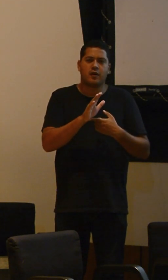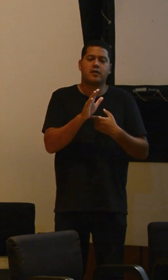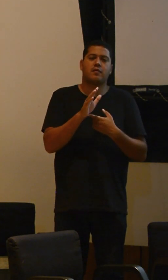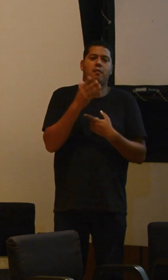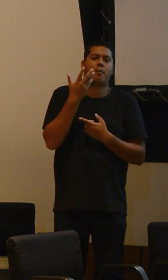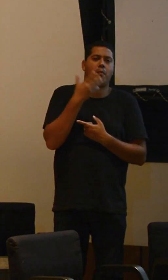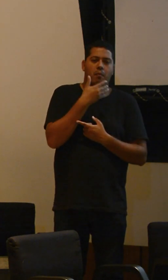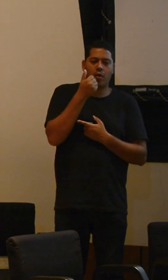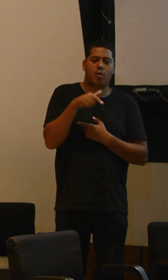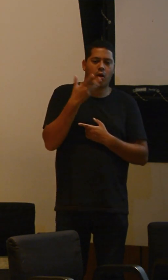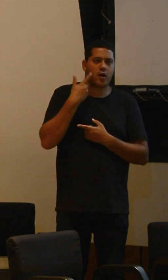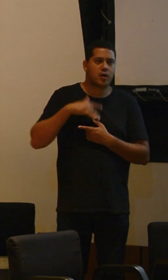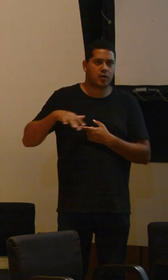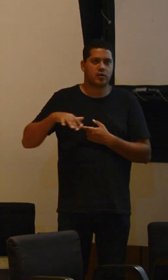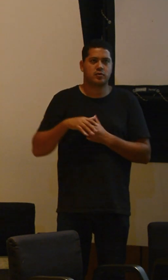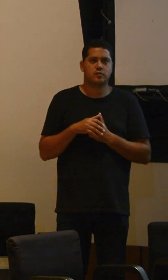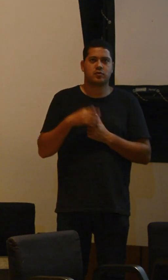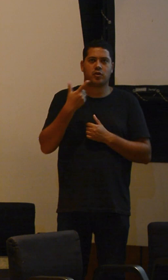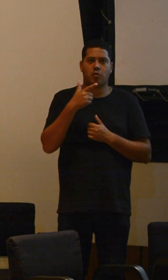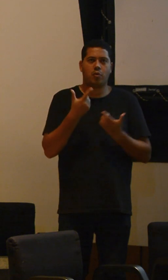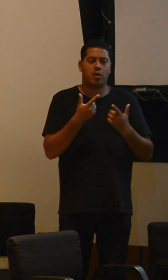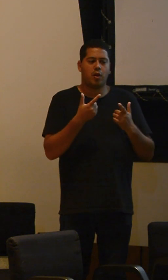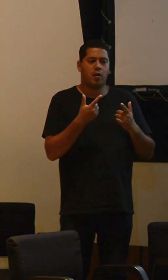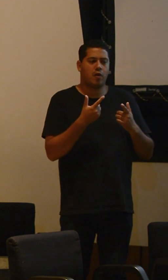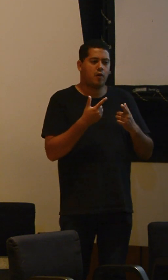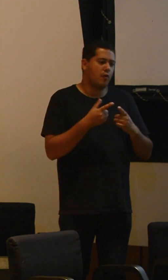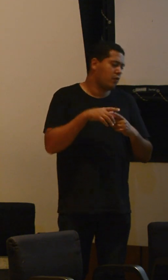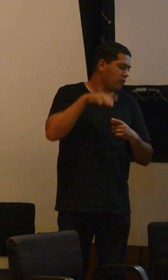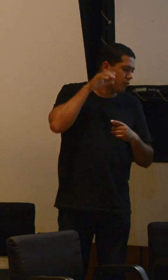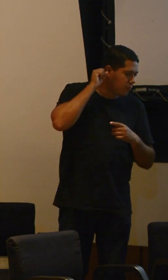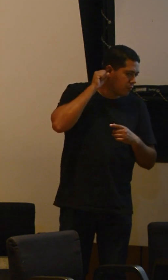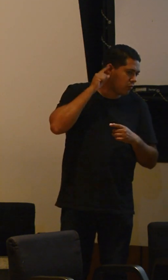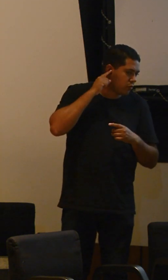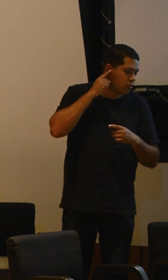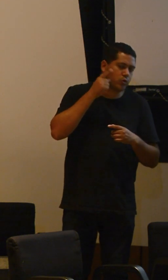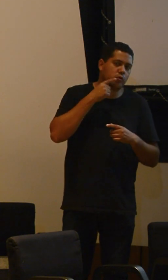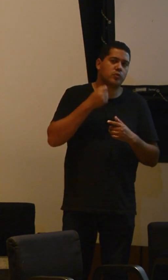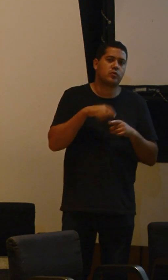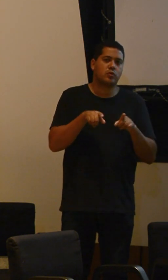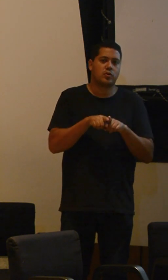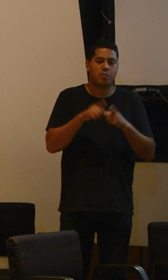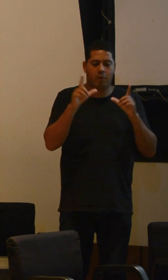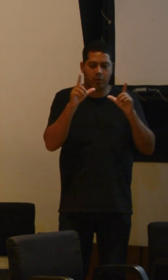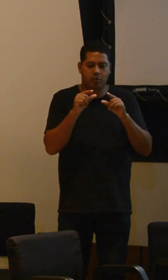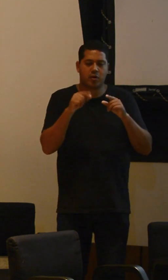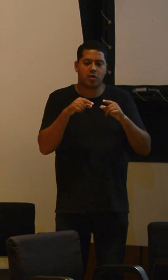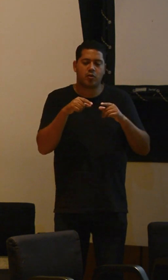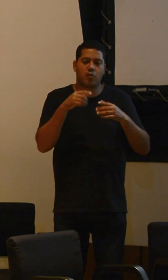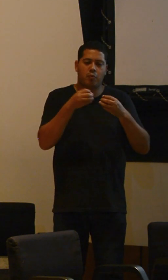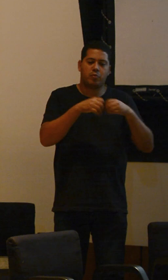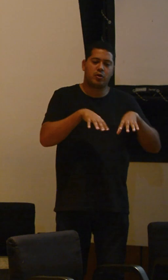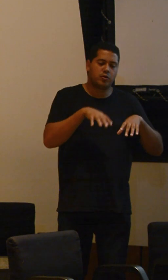aquela criança, para que ela não tenha uma privação sensorial e aí a gente minimiza o impacto dessa perda auditiva